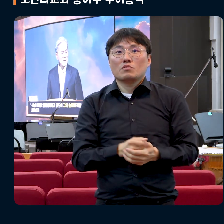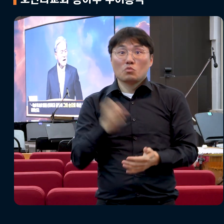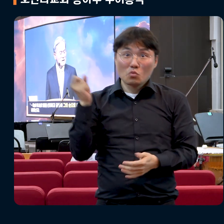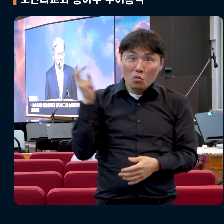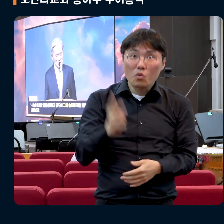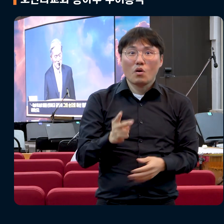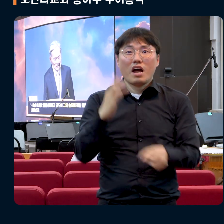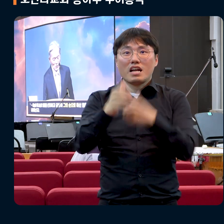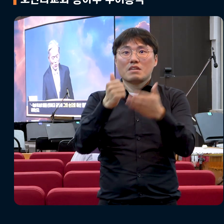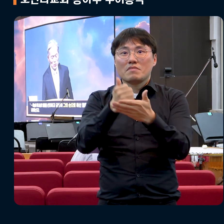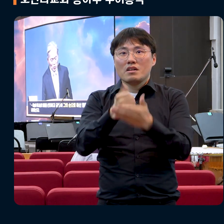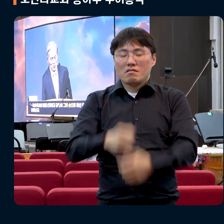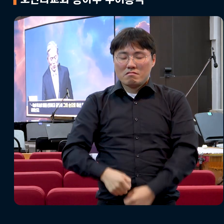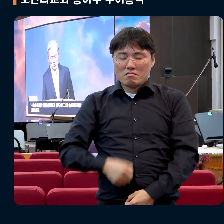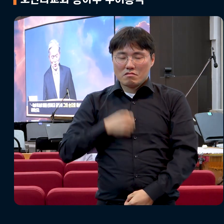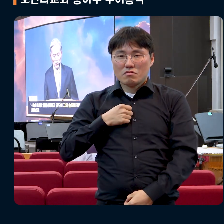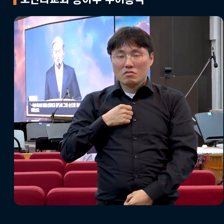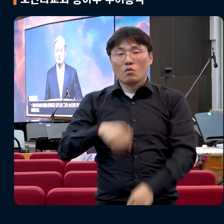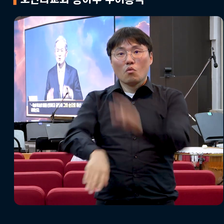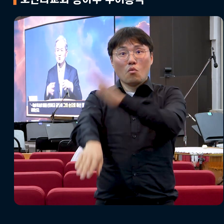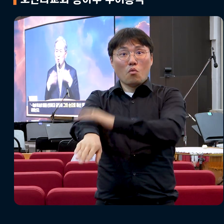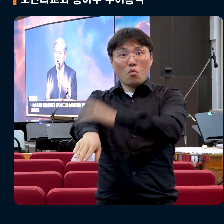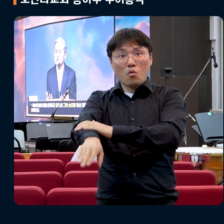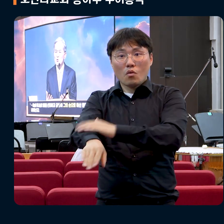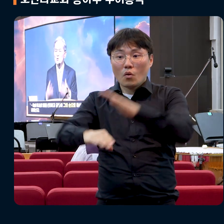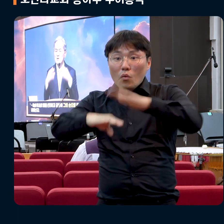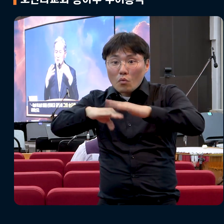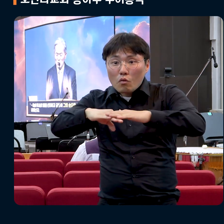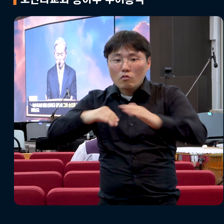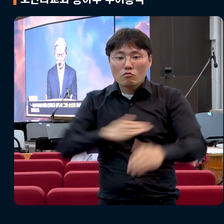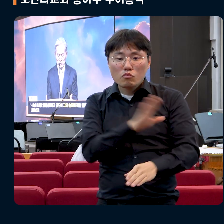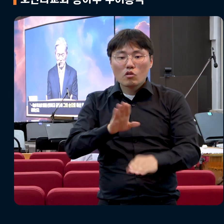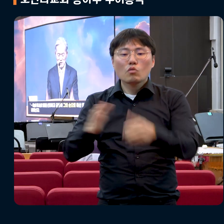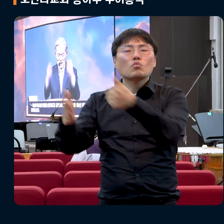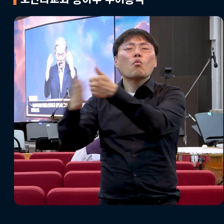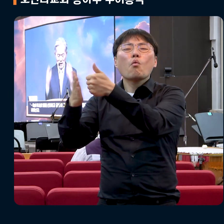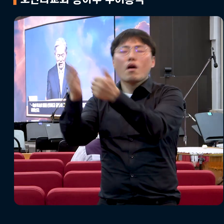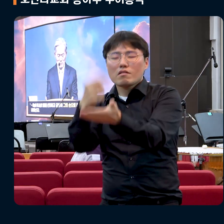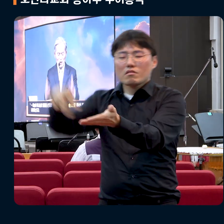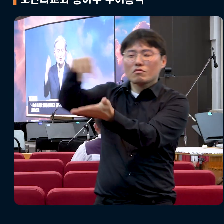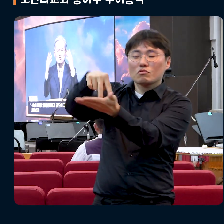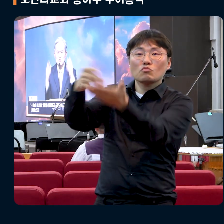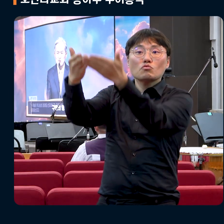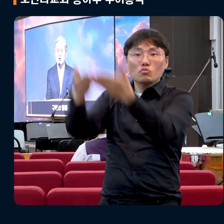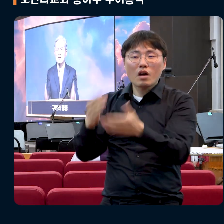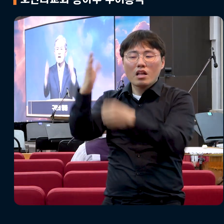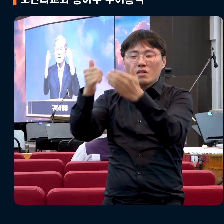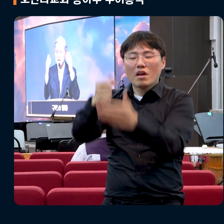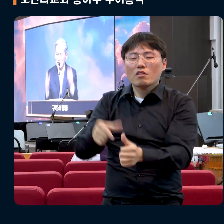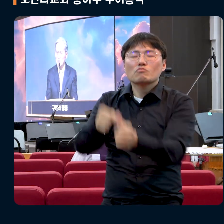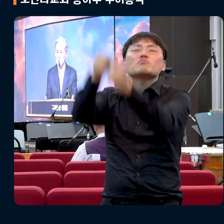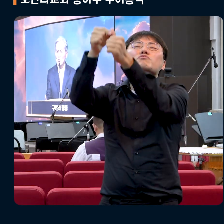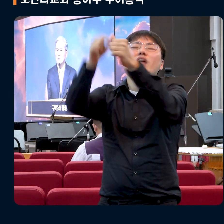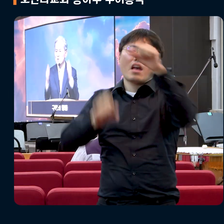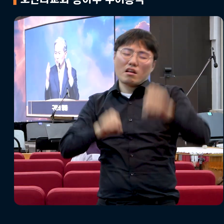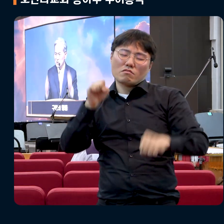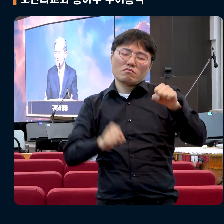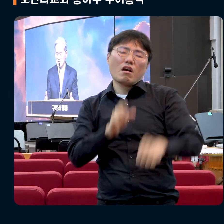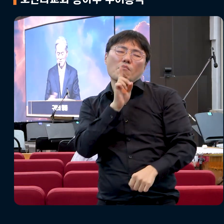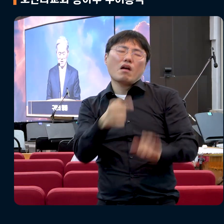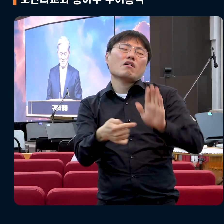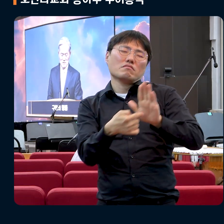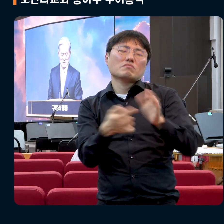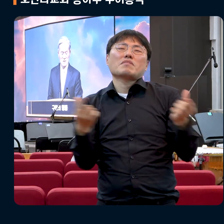또한 하나님의 의로운 오른손은요, 우리를 도와주고 세워주시는 하나님의 구원의 행동을